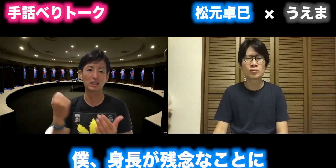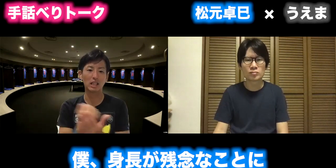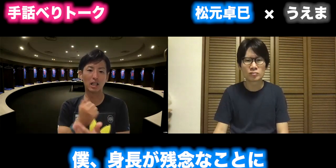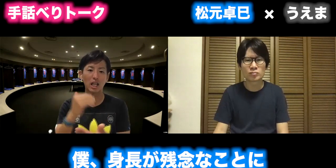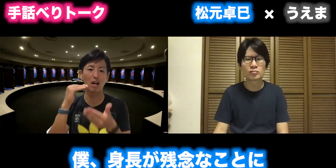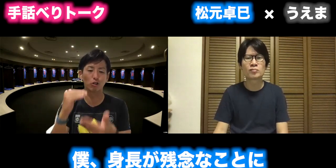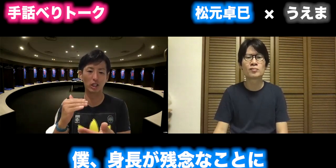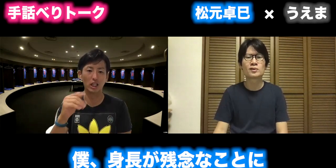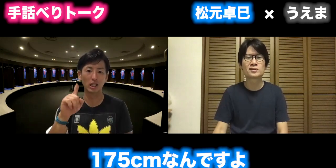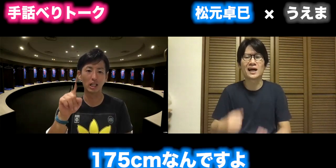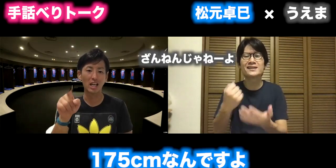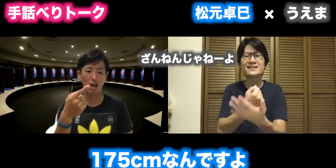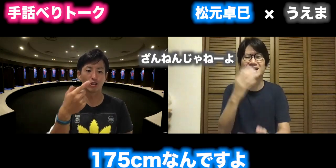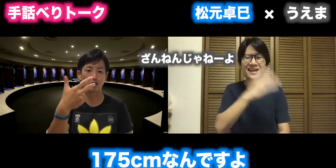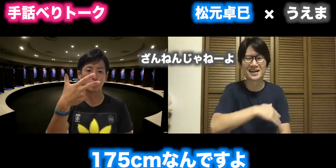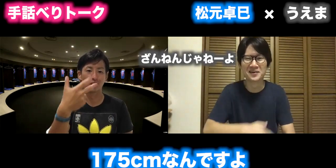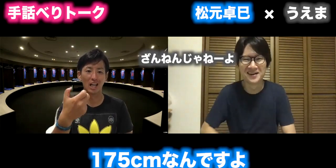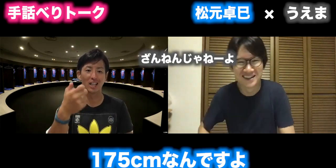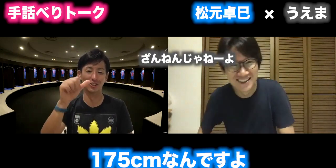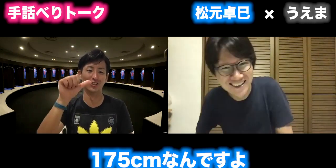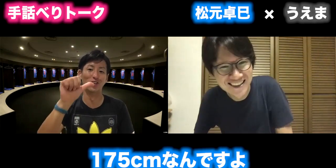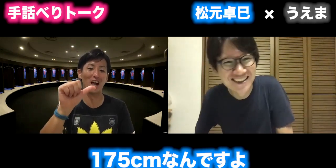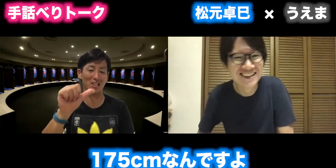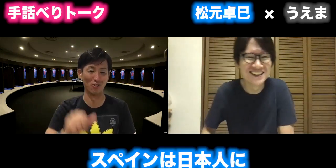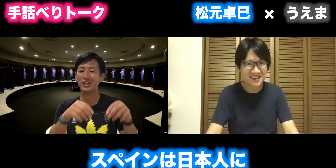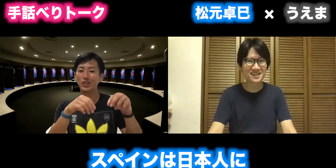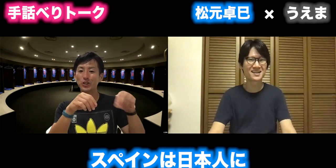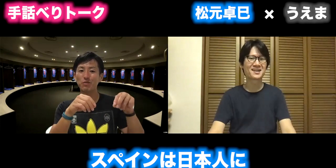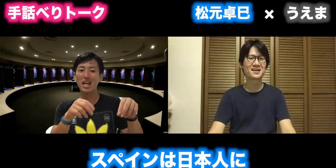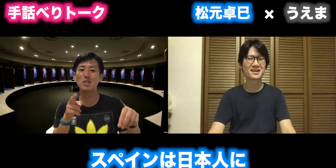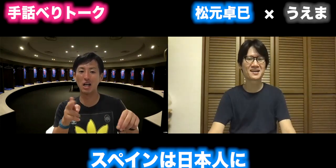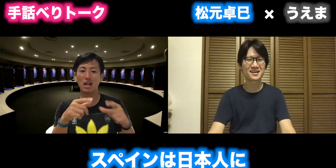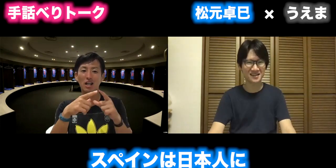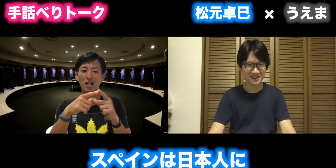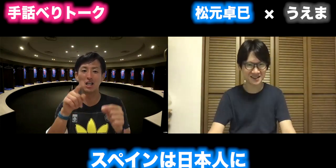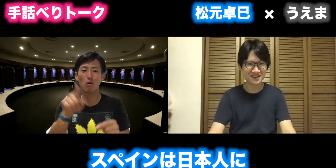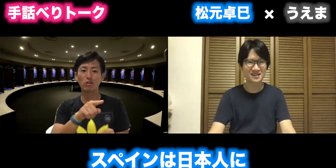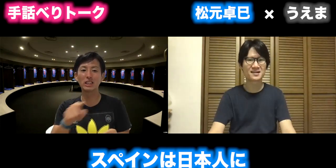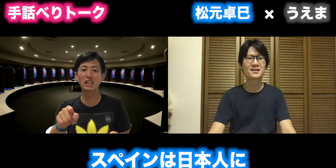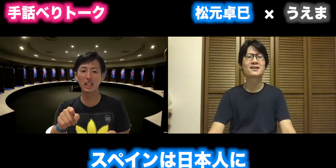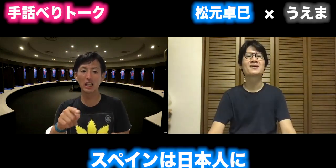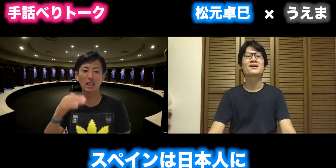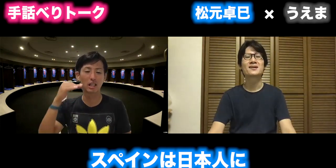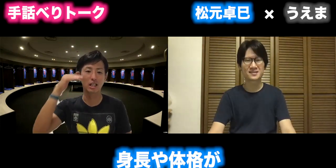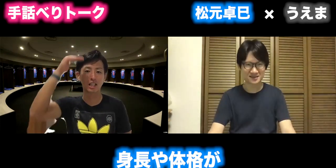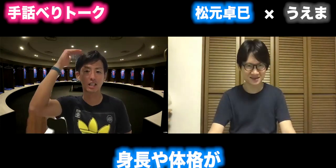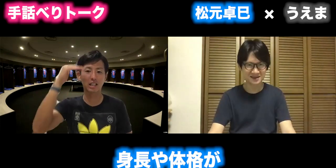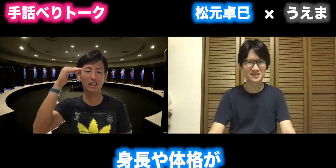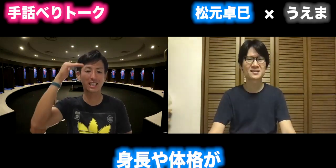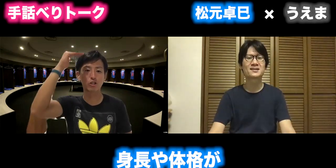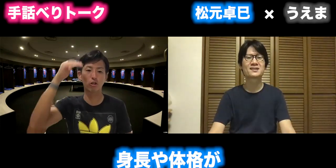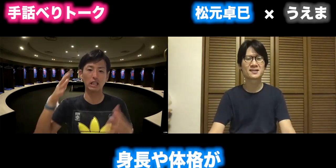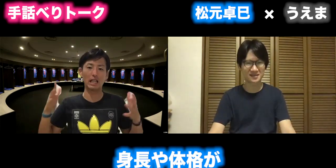残念なことにチャンネルてみらー15卵ですよスペインは日本人に